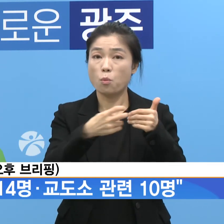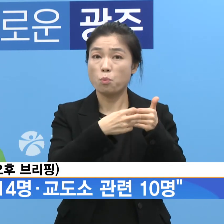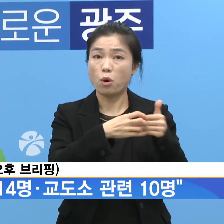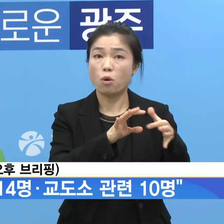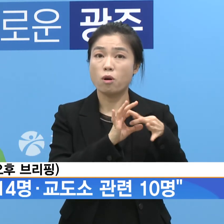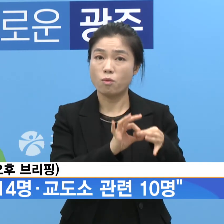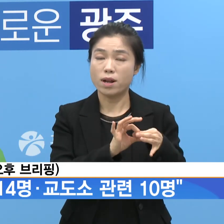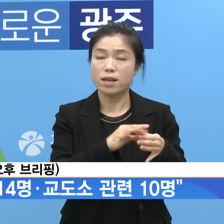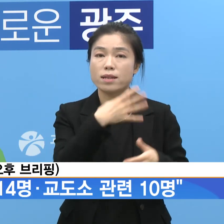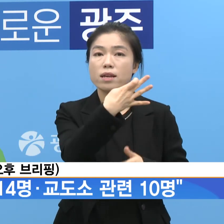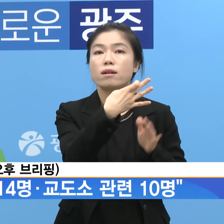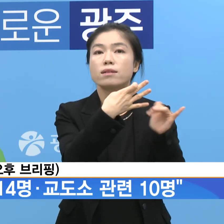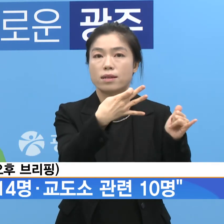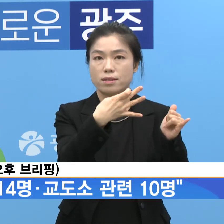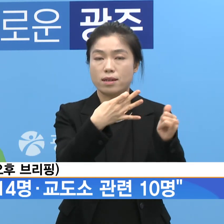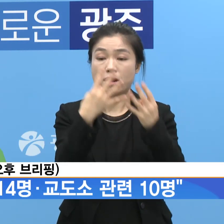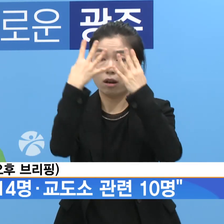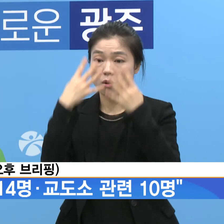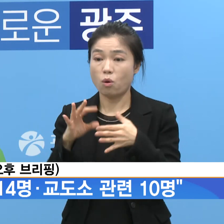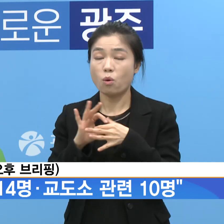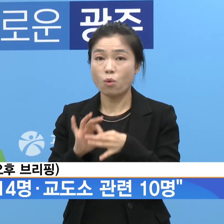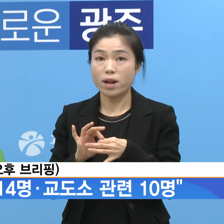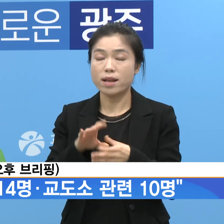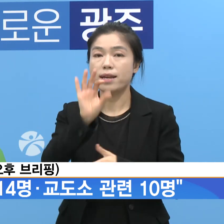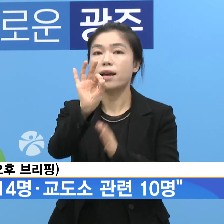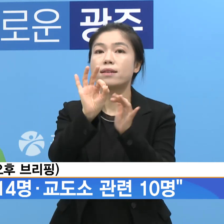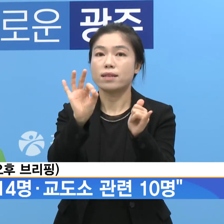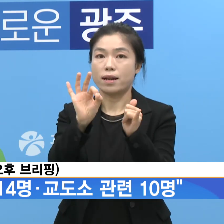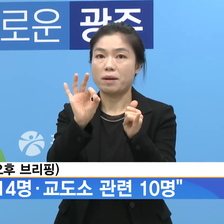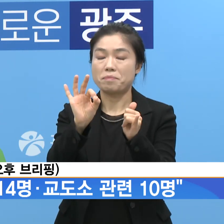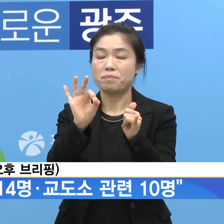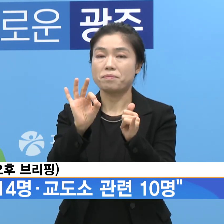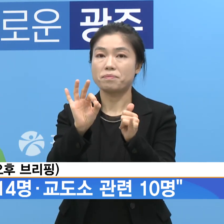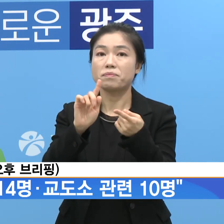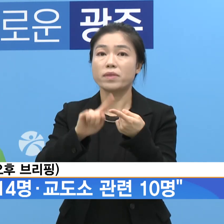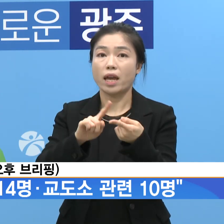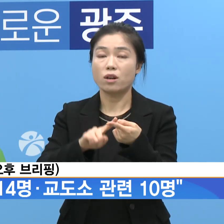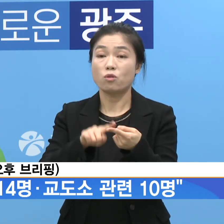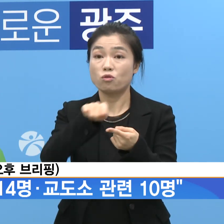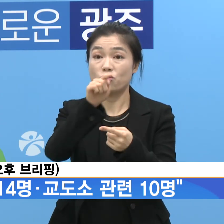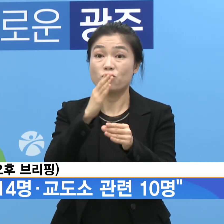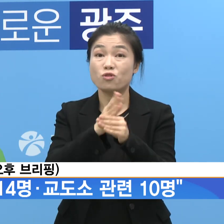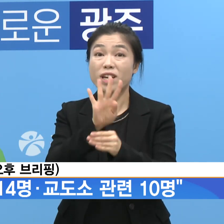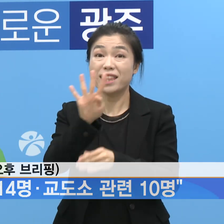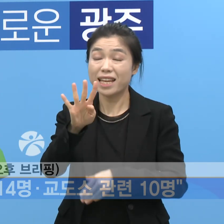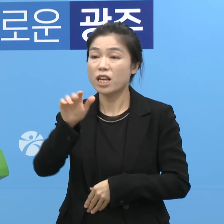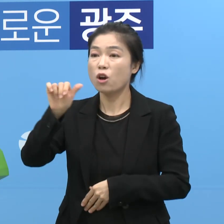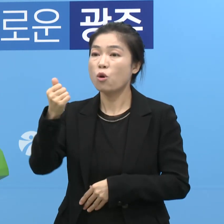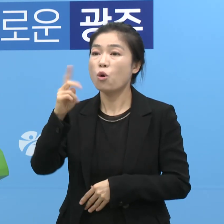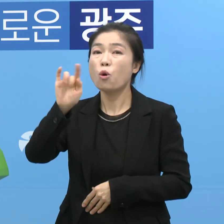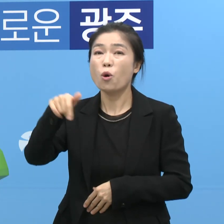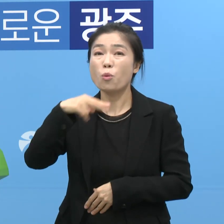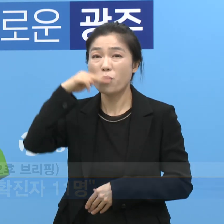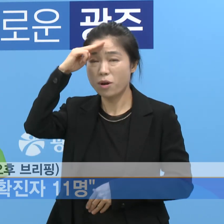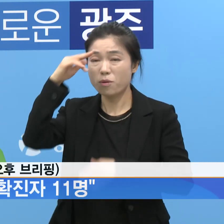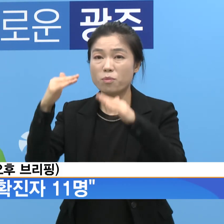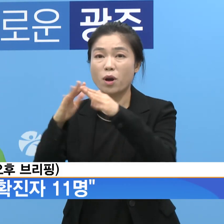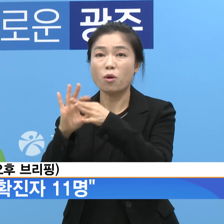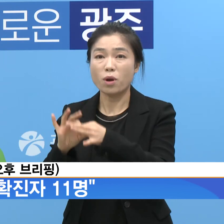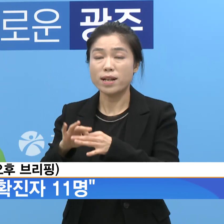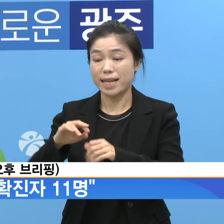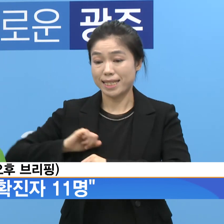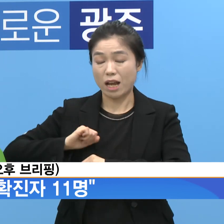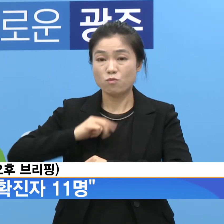관련이 14명 입니다 교도소 관련은 10명 돈도 없고요 그중에 4명은 허 맥 관련 이구요 성무 룸 소 주방도